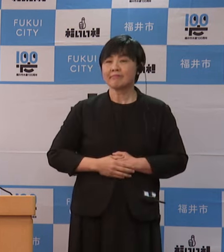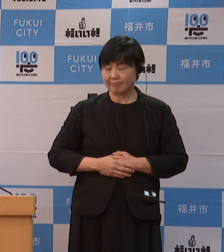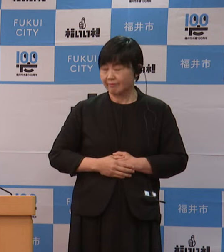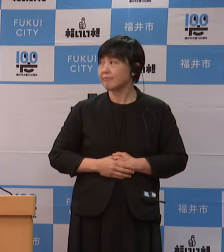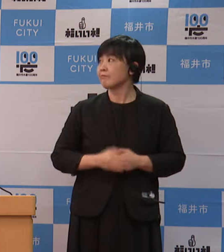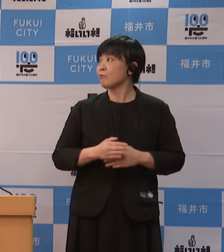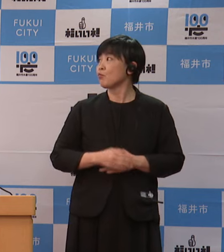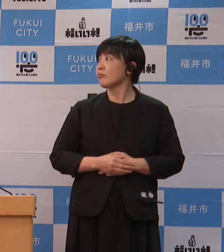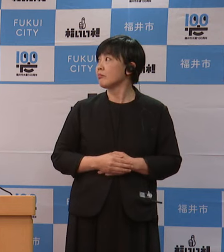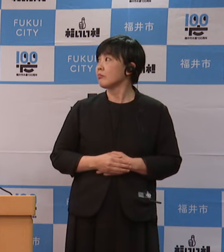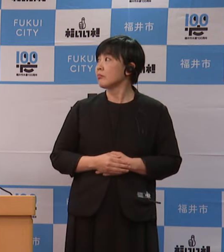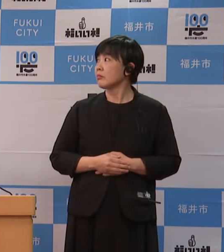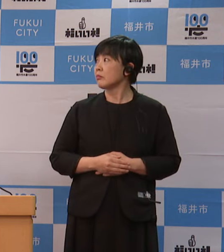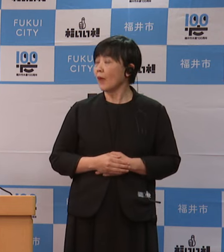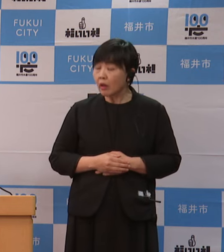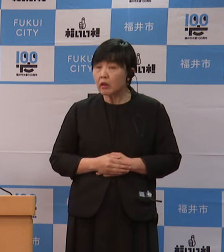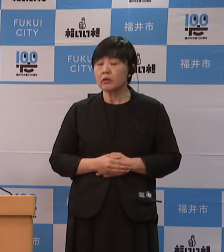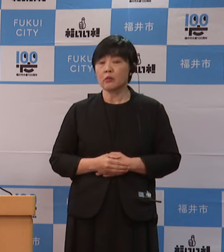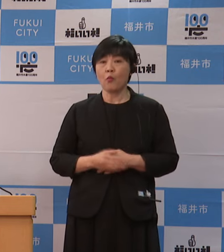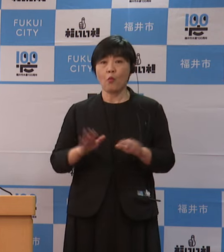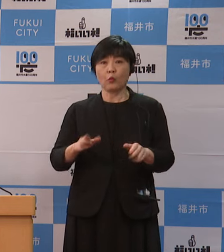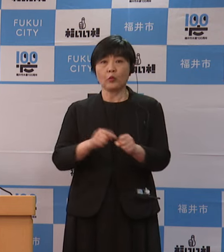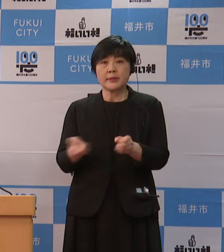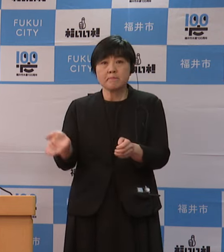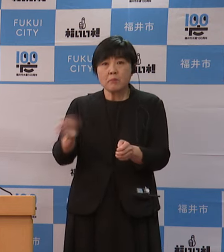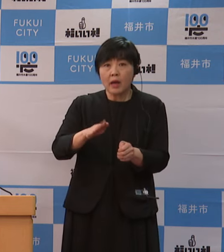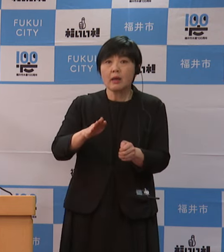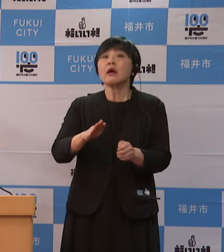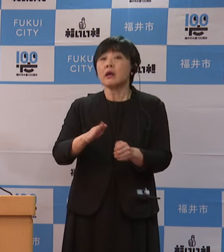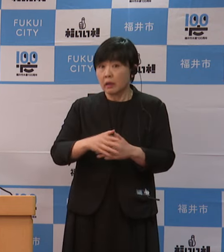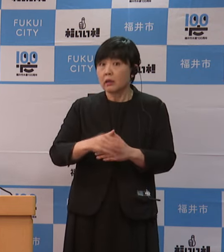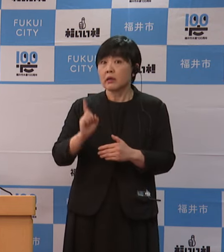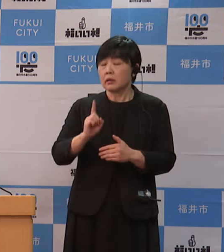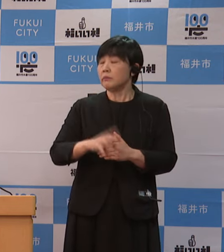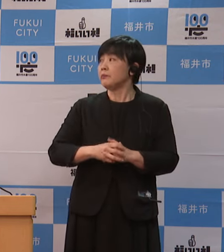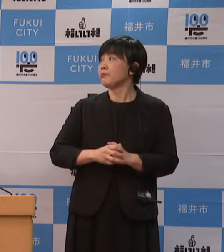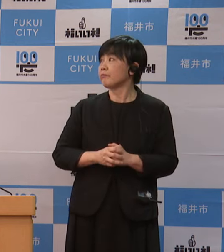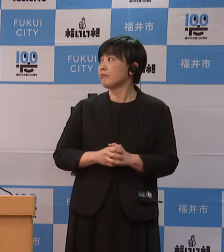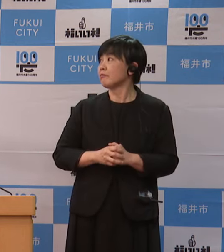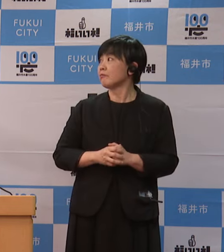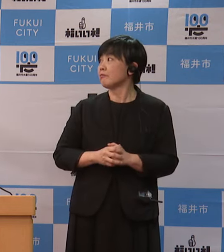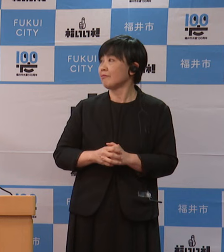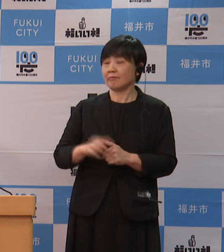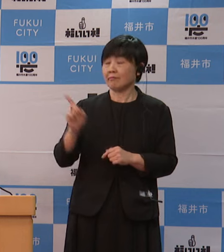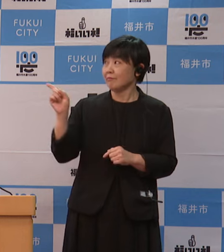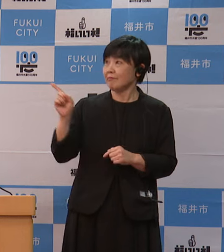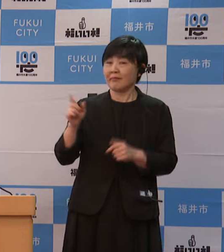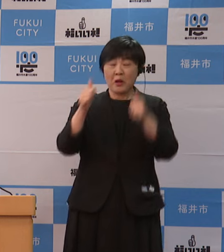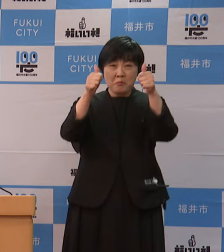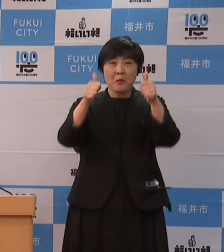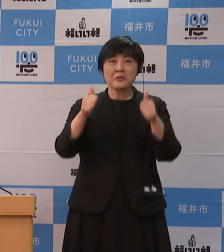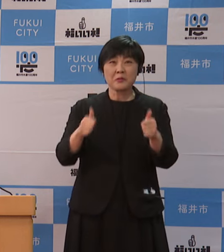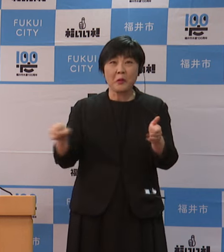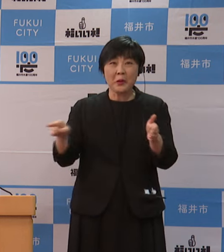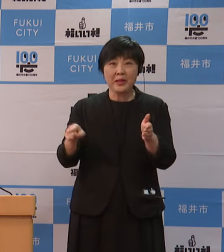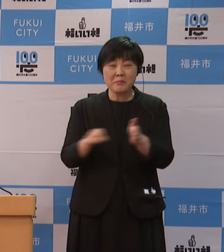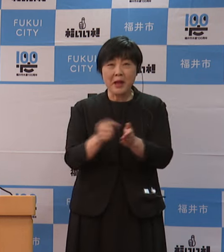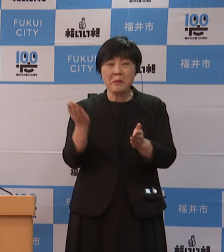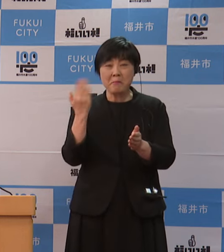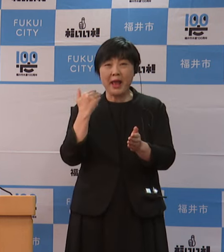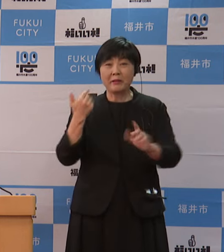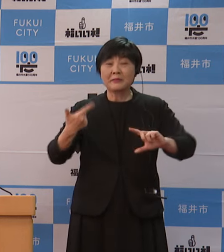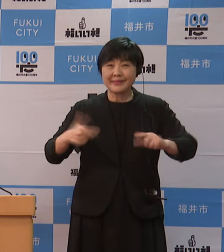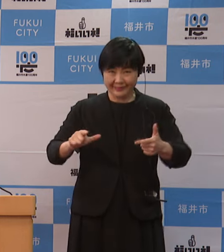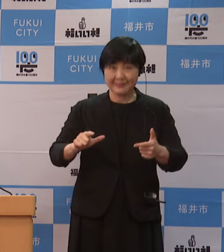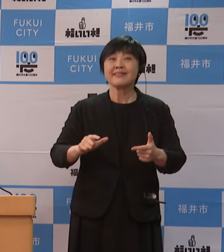それから新たな取り組みとしましてですね、こういった今までとちょっと趣の違うイン